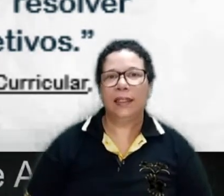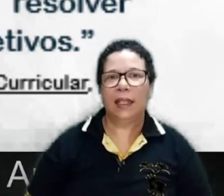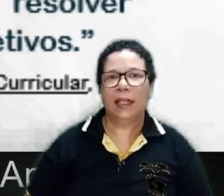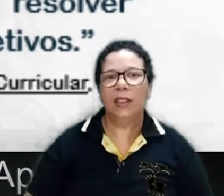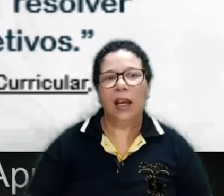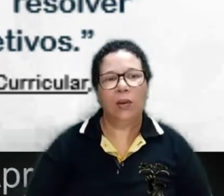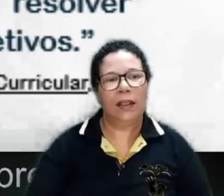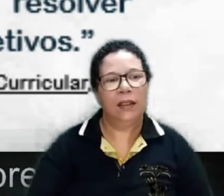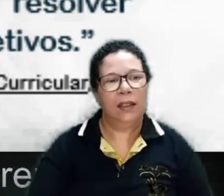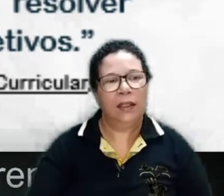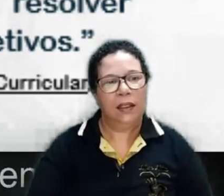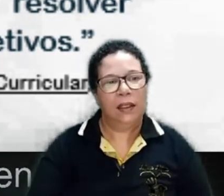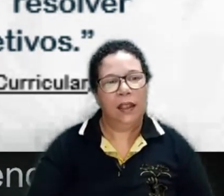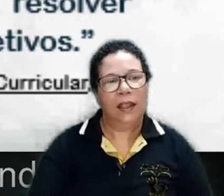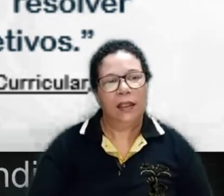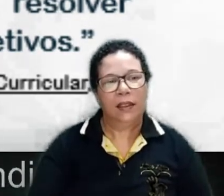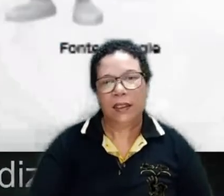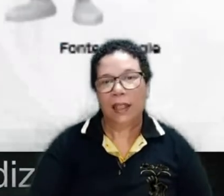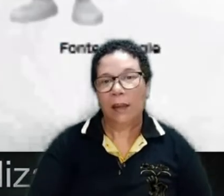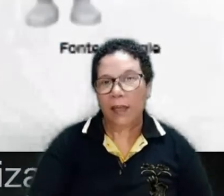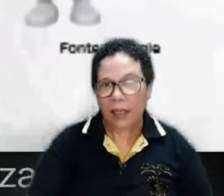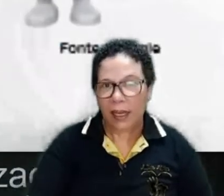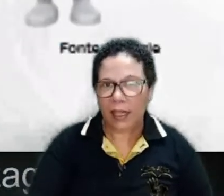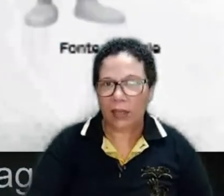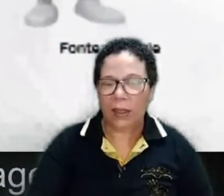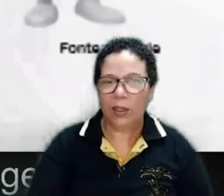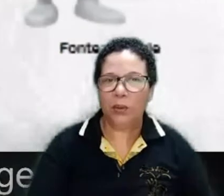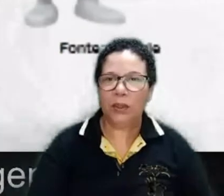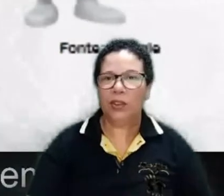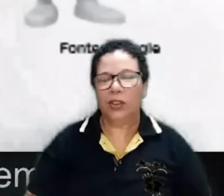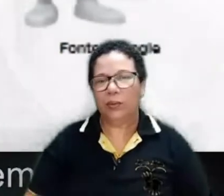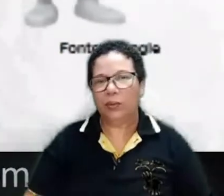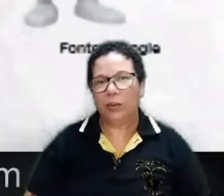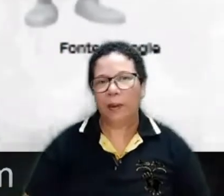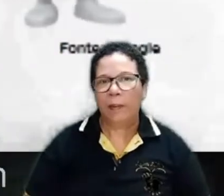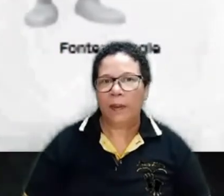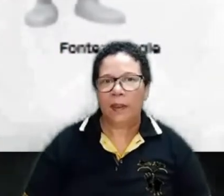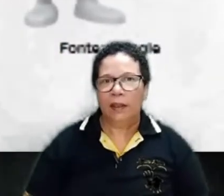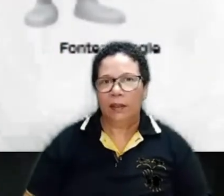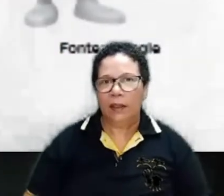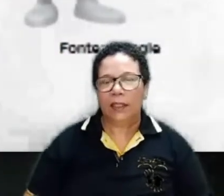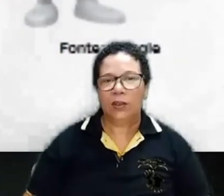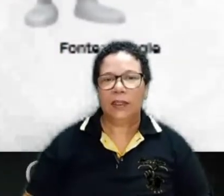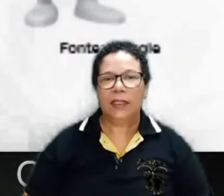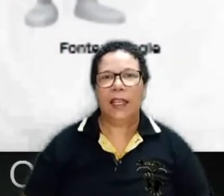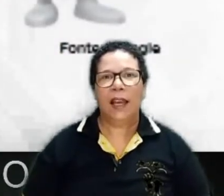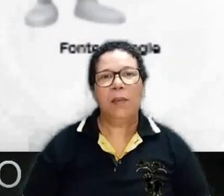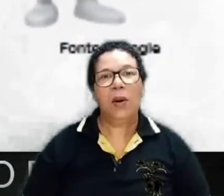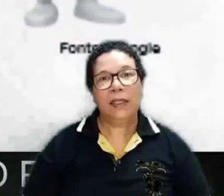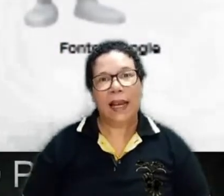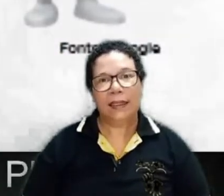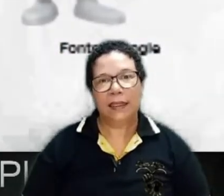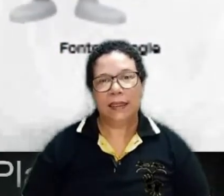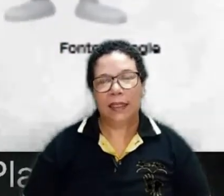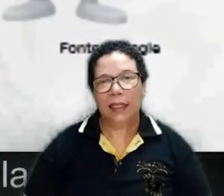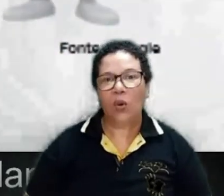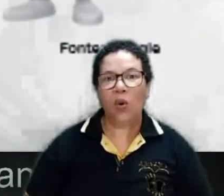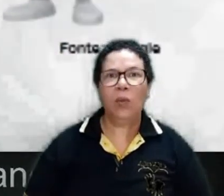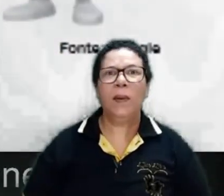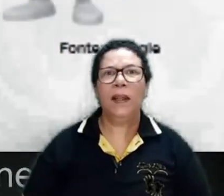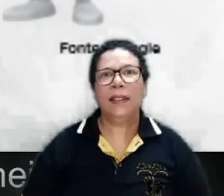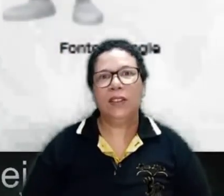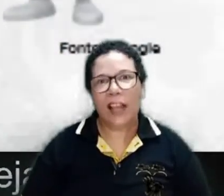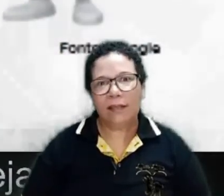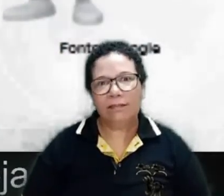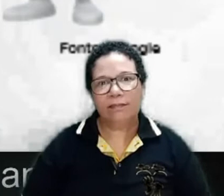tecnologia na sala de aula. Está bem claro aí o objetivo. Questões a serem abordadas,